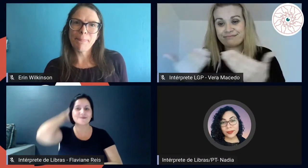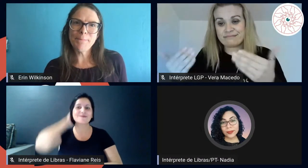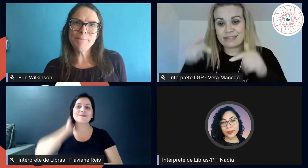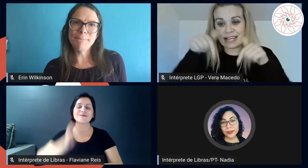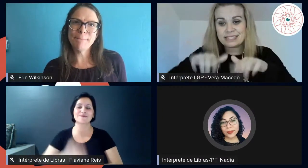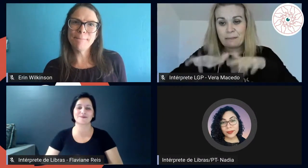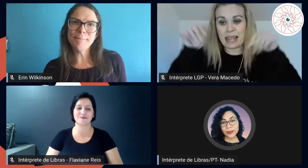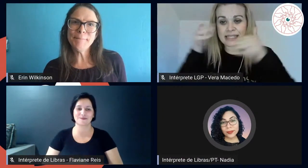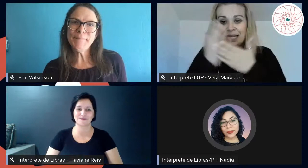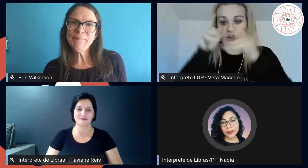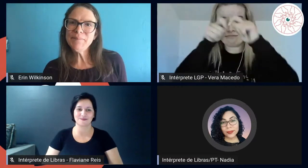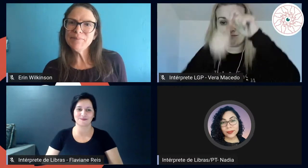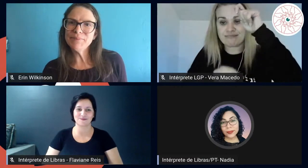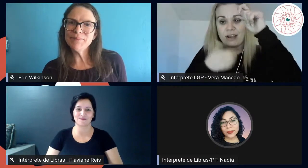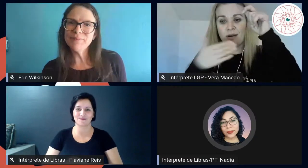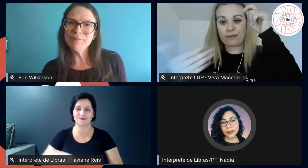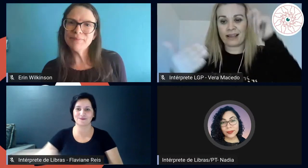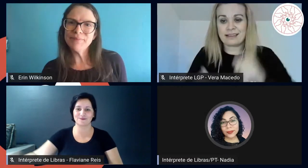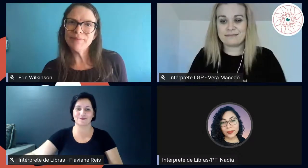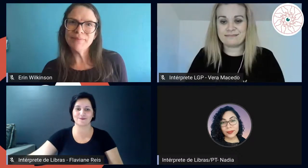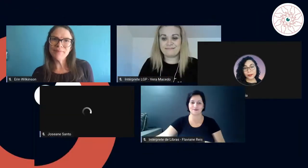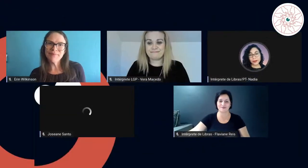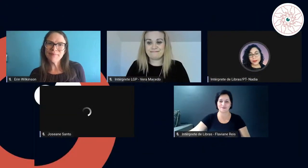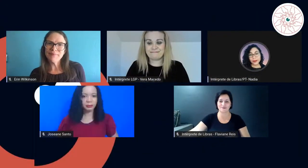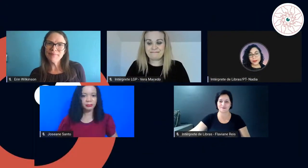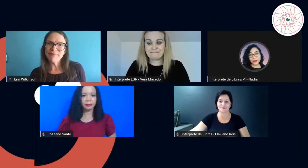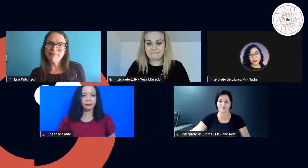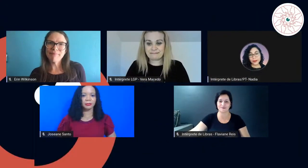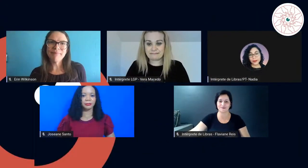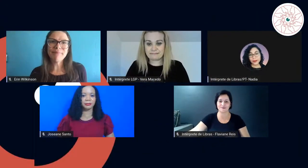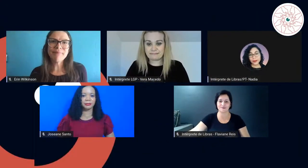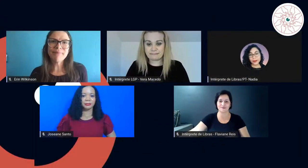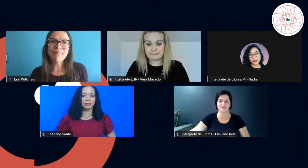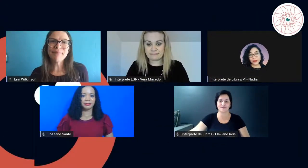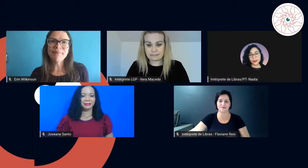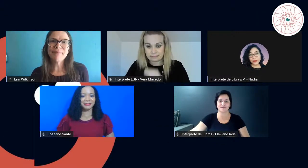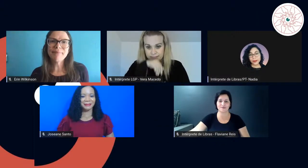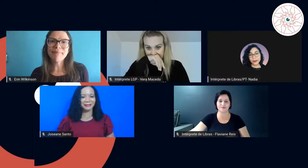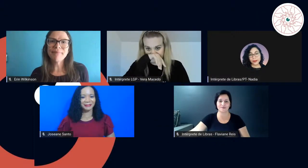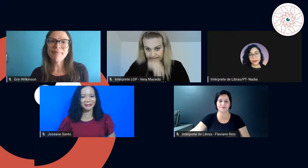palestra até o final. Eu agradeço aqui e finalizo. Muito obrigada.